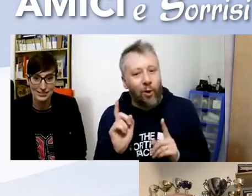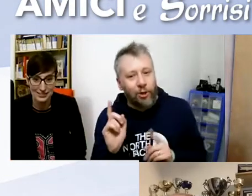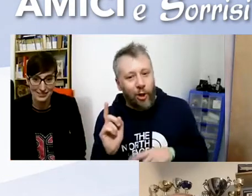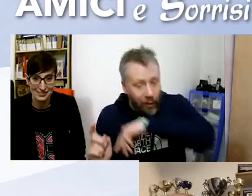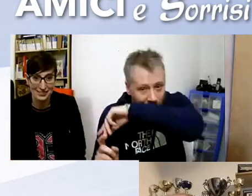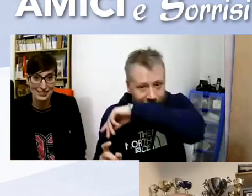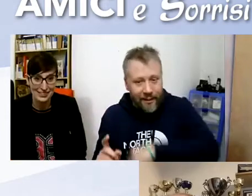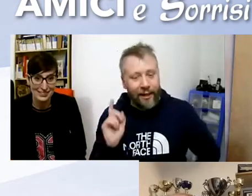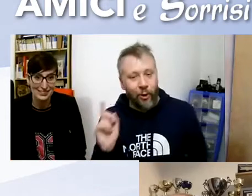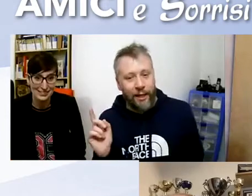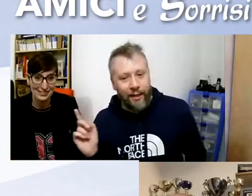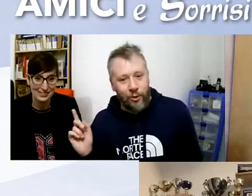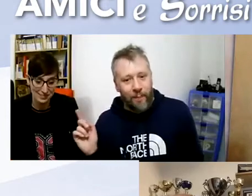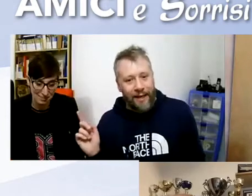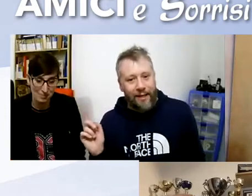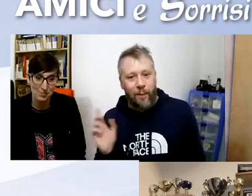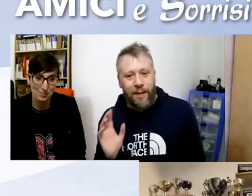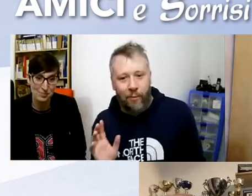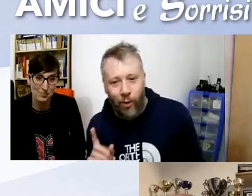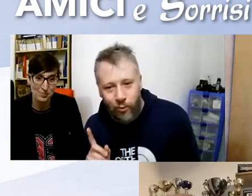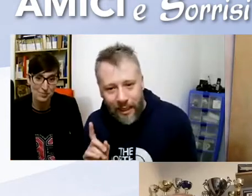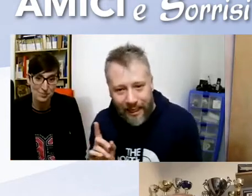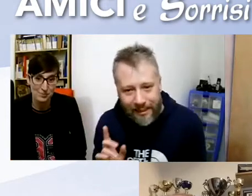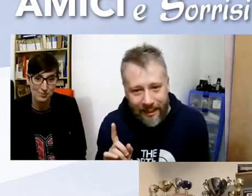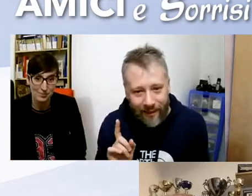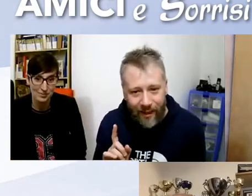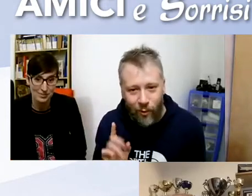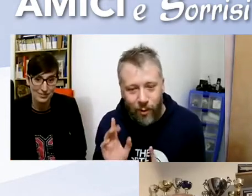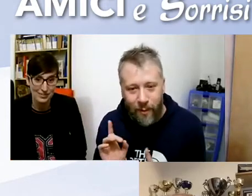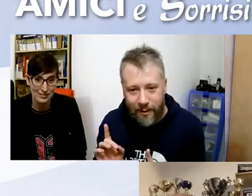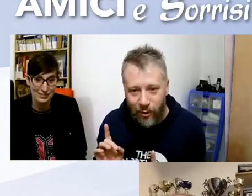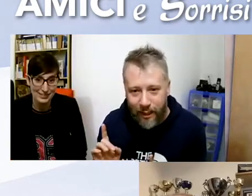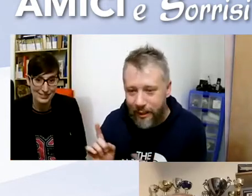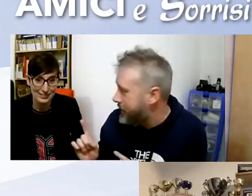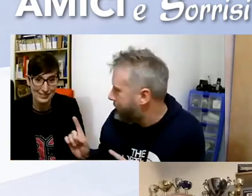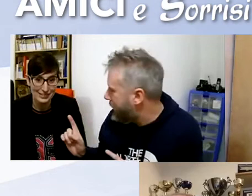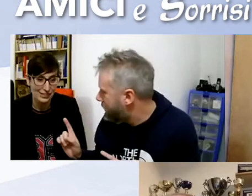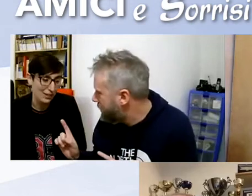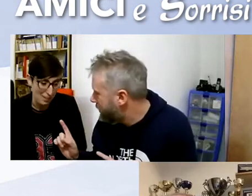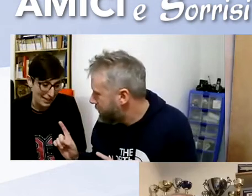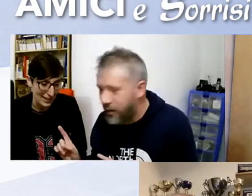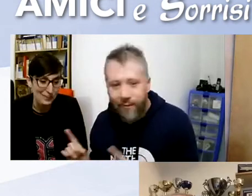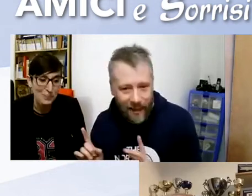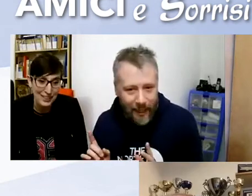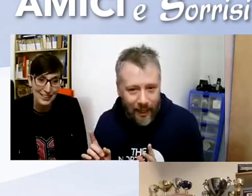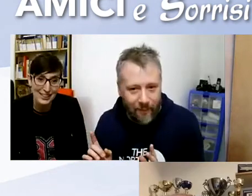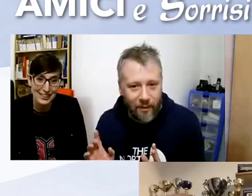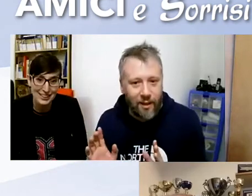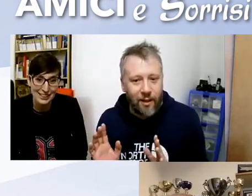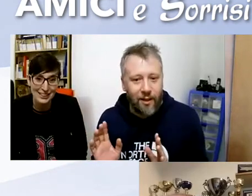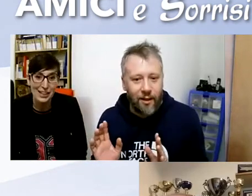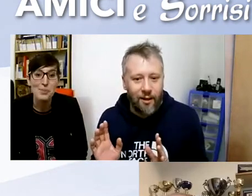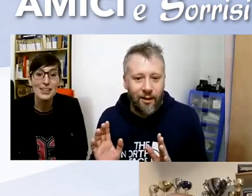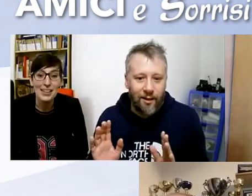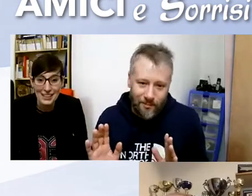ti riconto che noi giù in maneggio abbiamo una razza di cavallo un po' particolare che si chiama Falabella. Falabella. No, ma